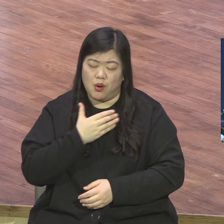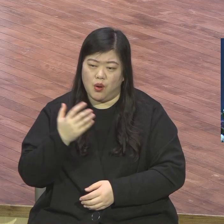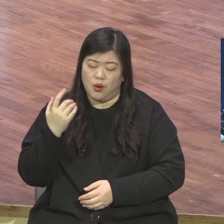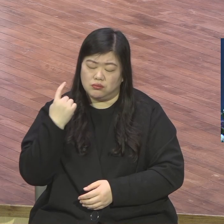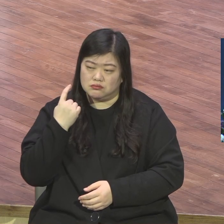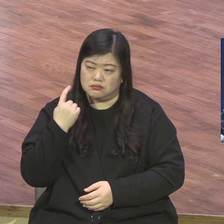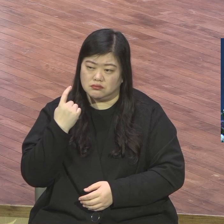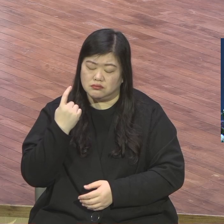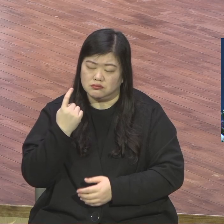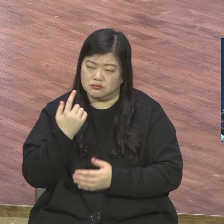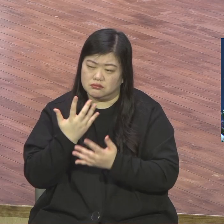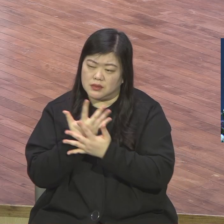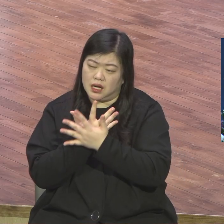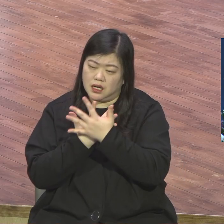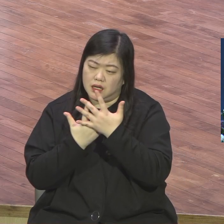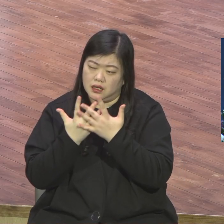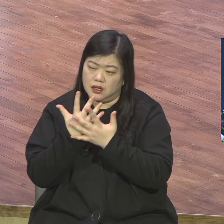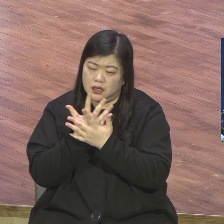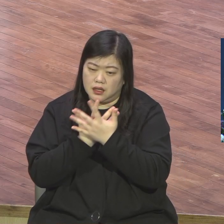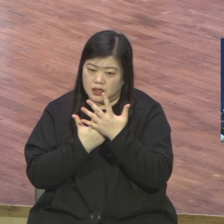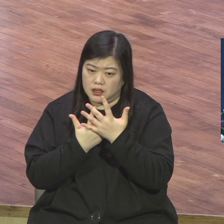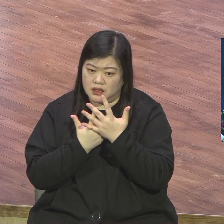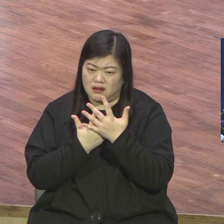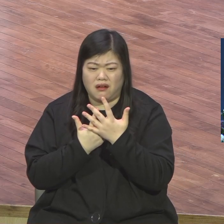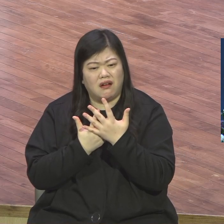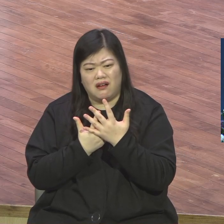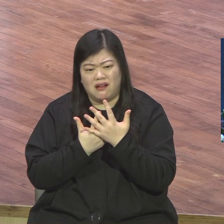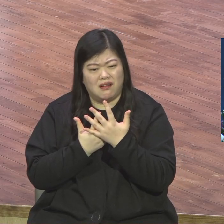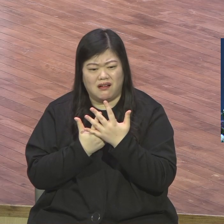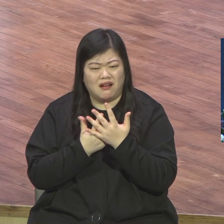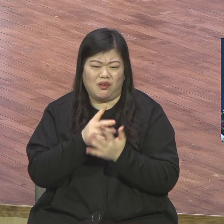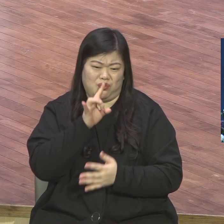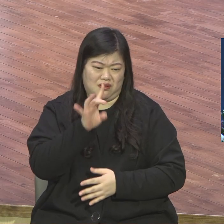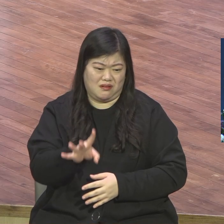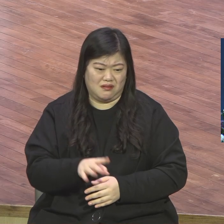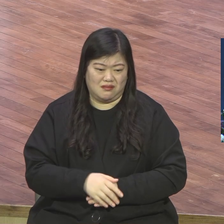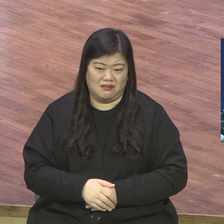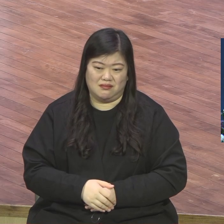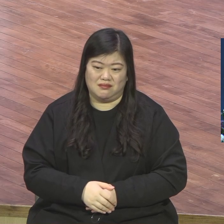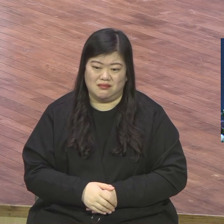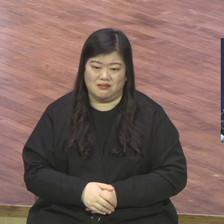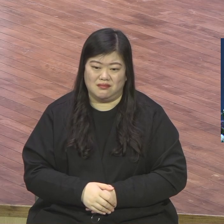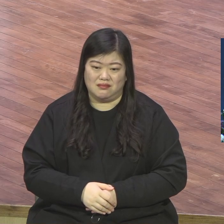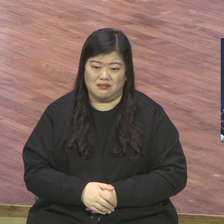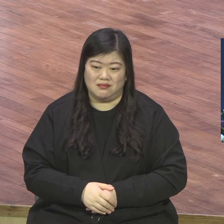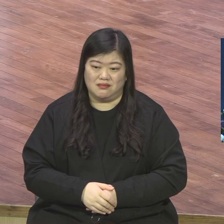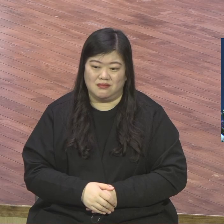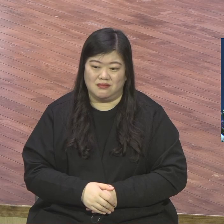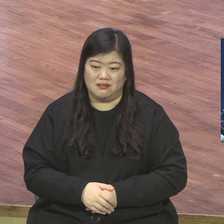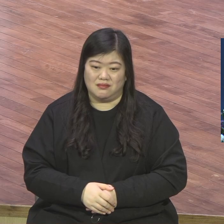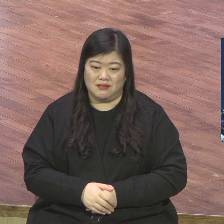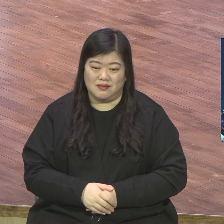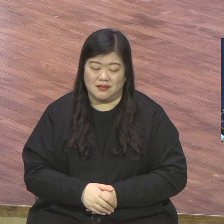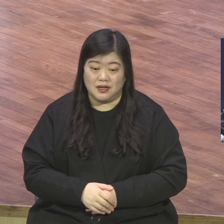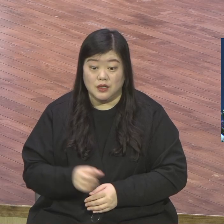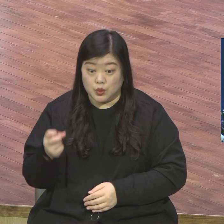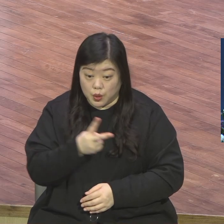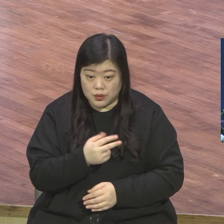알듯이 방통해서 맨날 듣습니다. 다 들어요. 그런데 우울증은 안 치유가 안